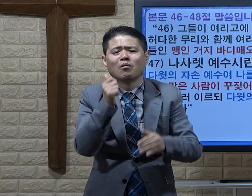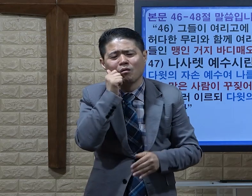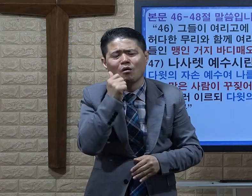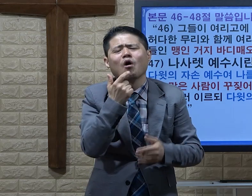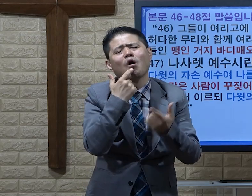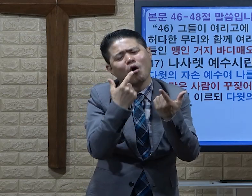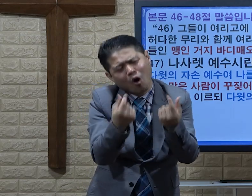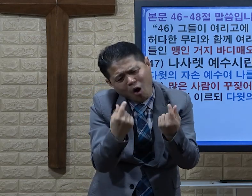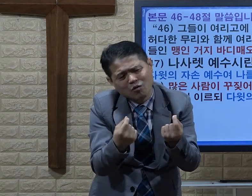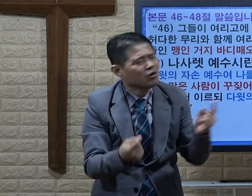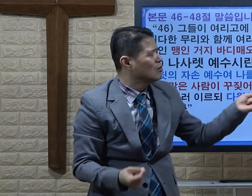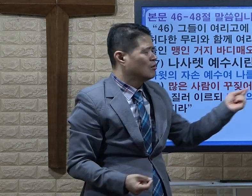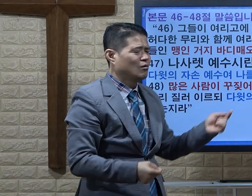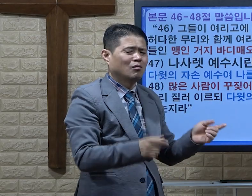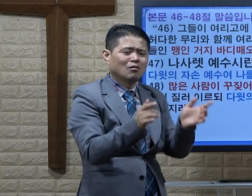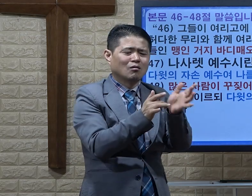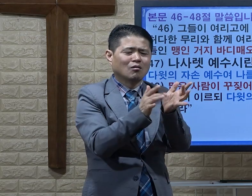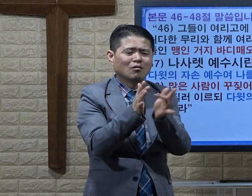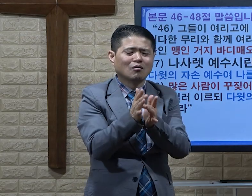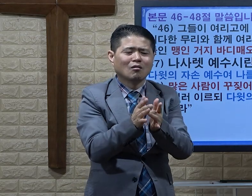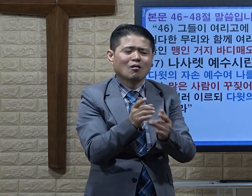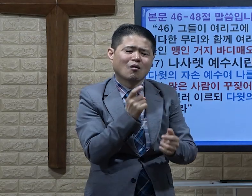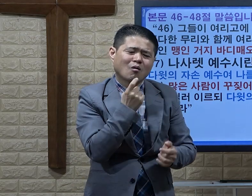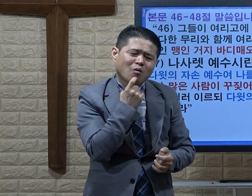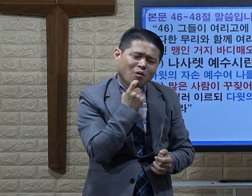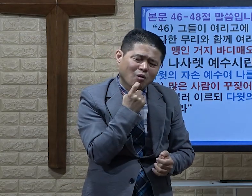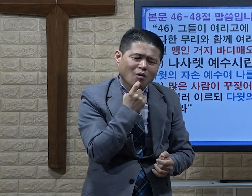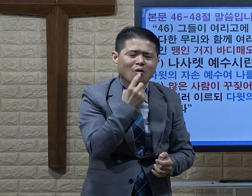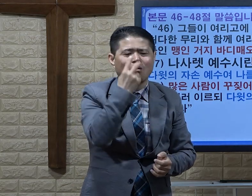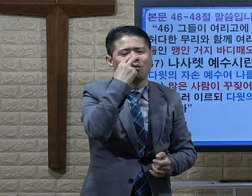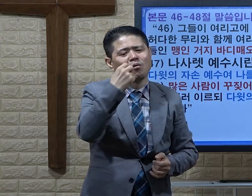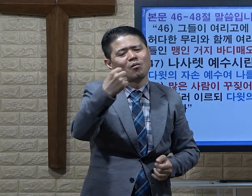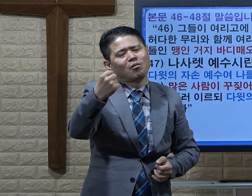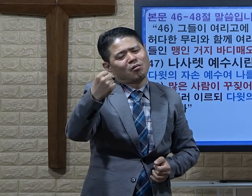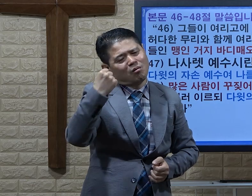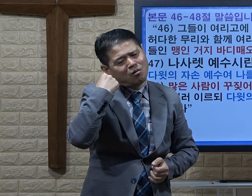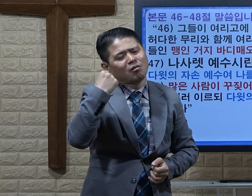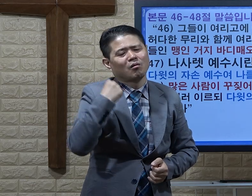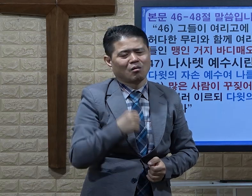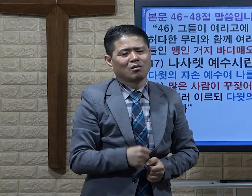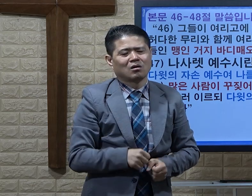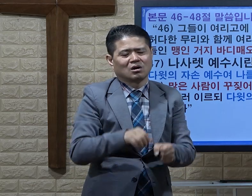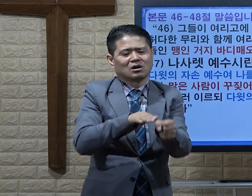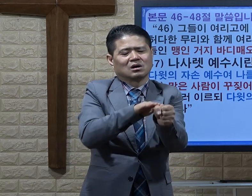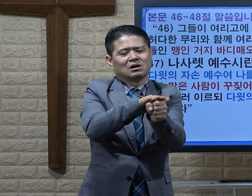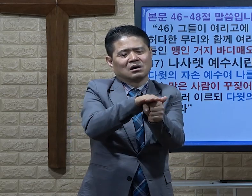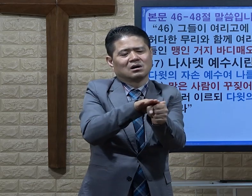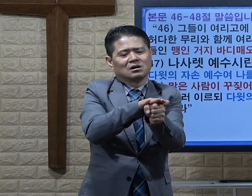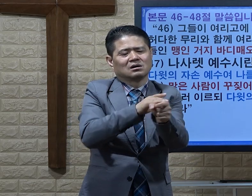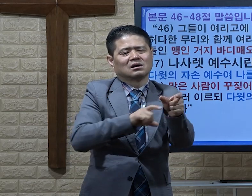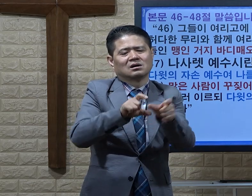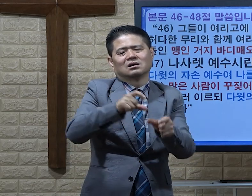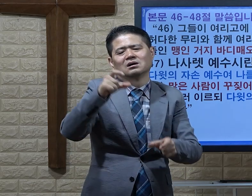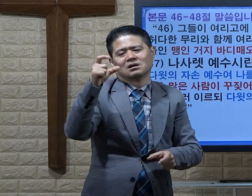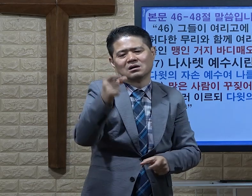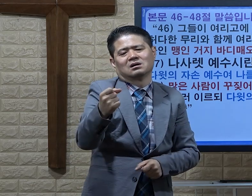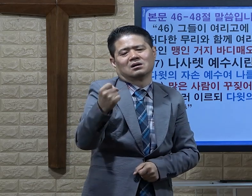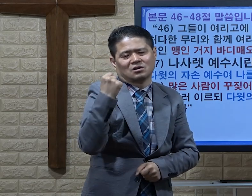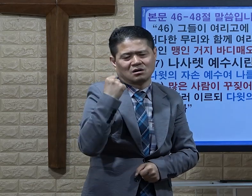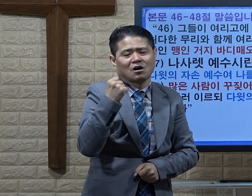수 없었던 듯이 말이죠. 예수님을 사랑하는 간절한 힘이 그 맹인에게 컸던 것입니다. 그